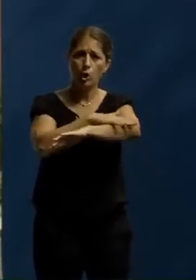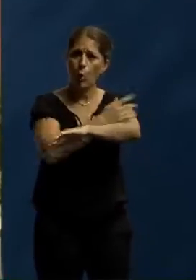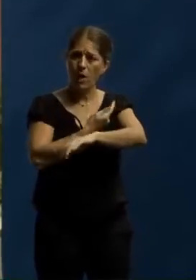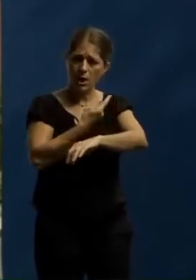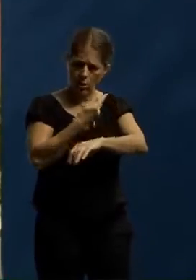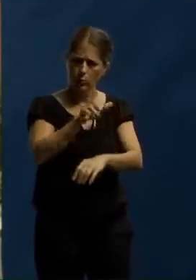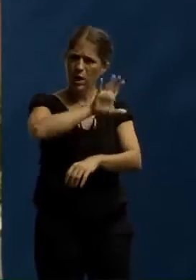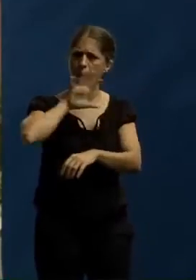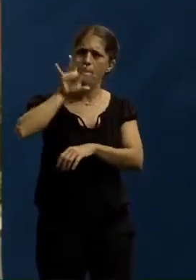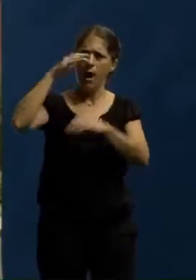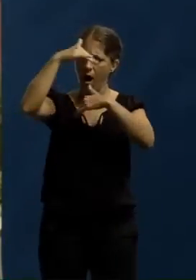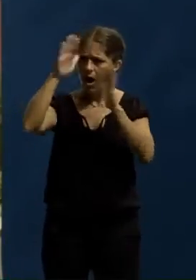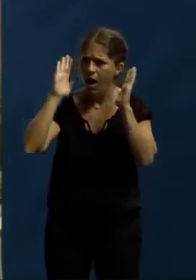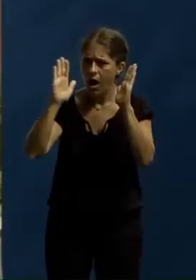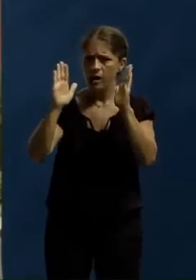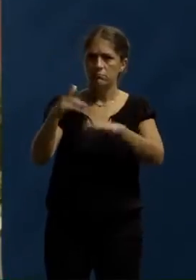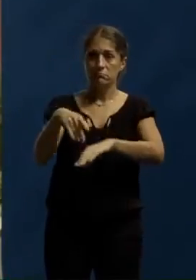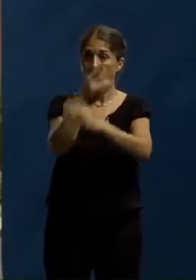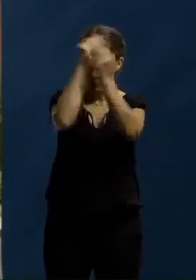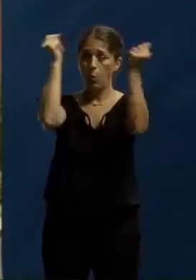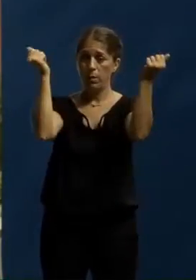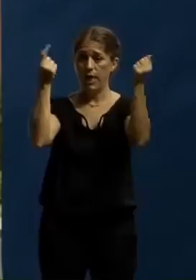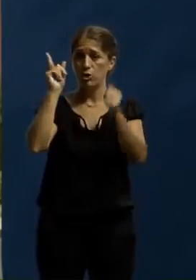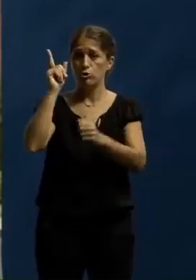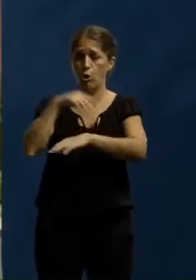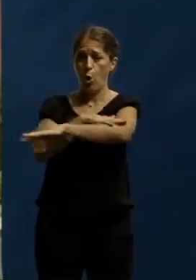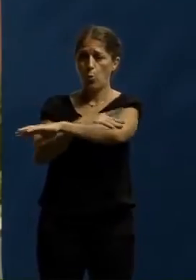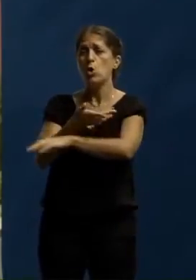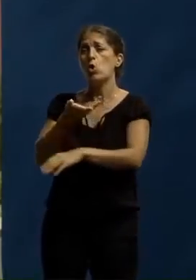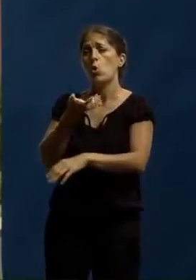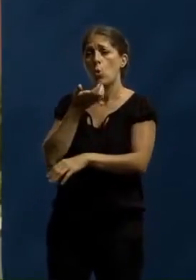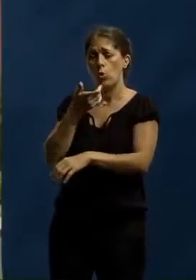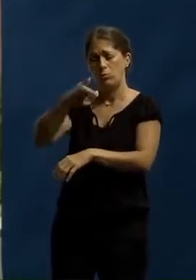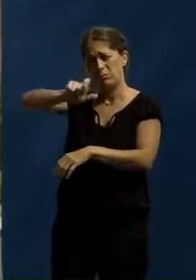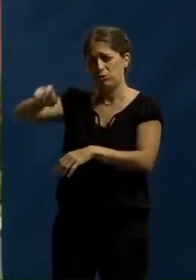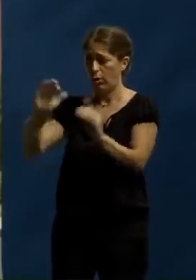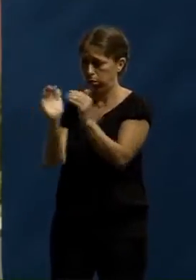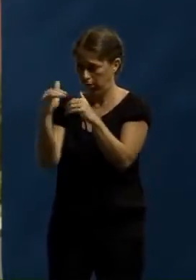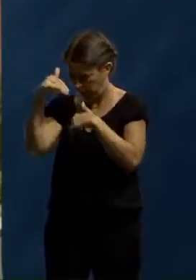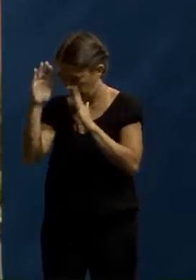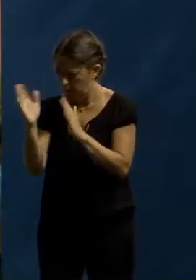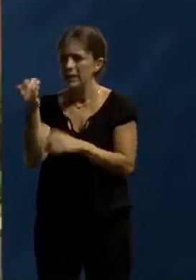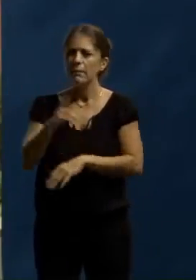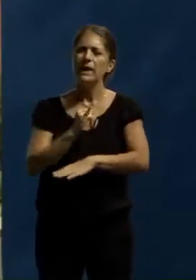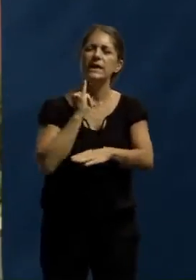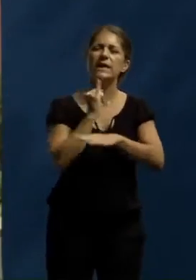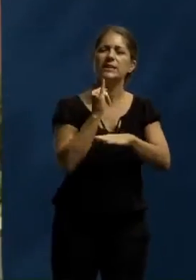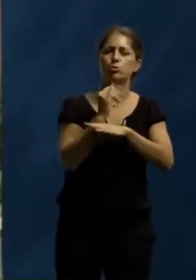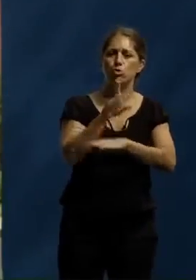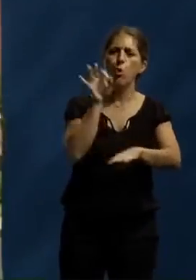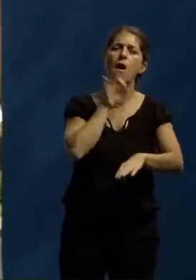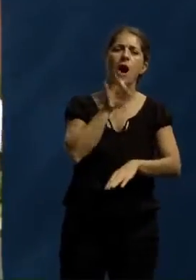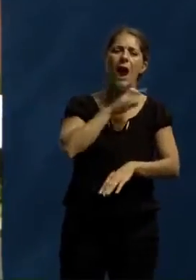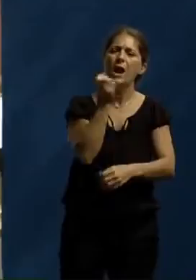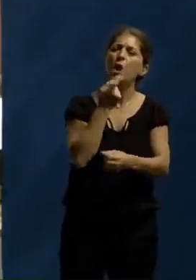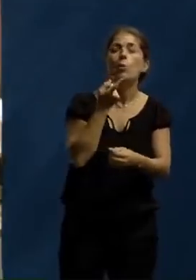poucos. Por eso nós levamos o noso programa unha reforma do Instituto Galego de Promoción Económica para poder cumplir a función que